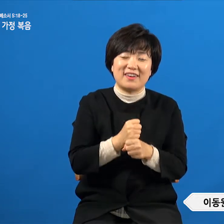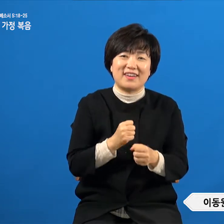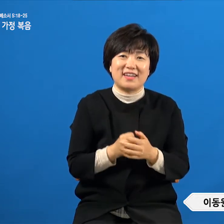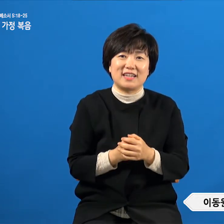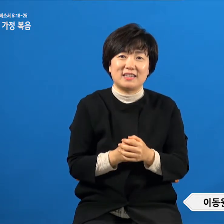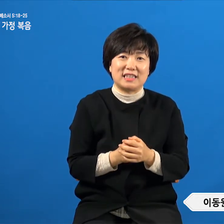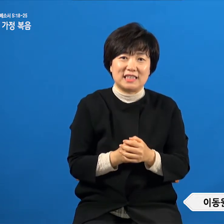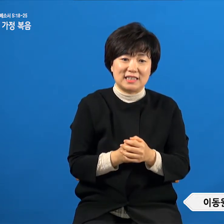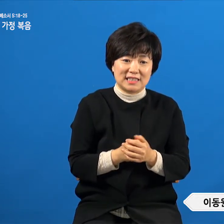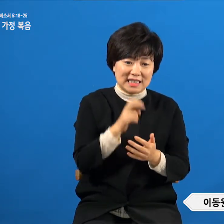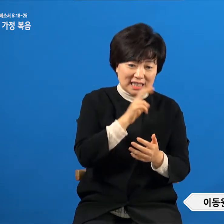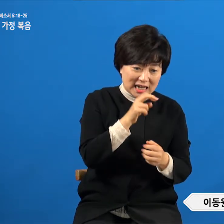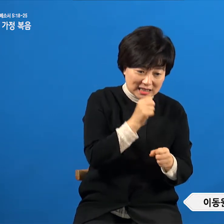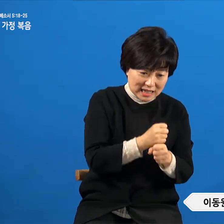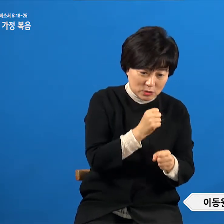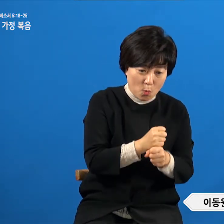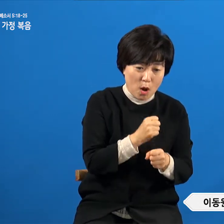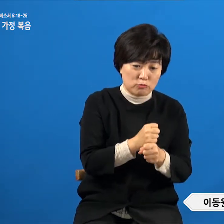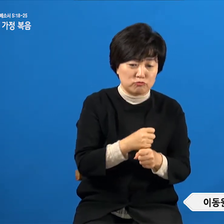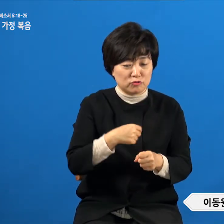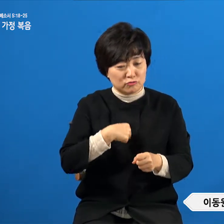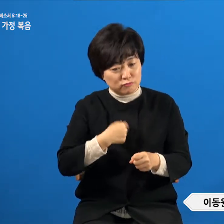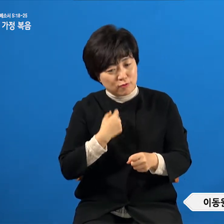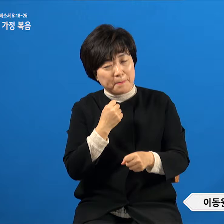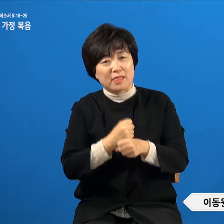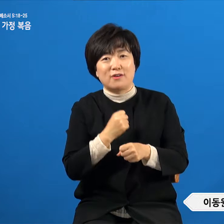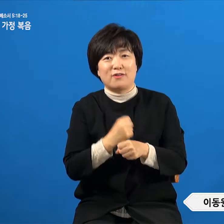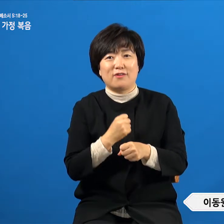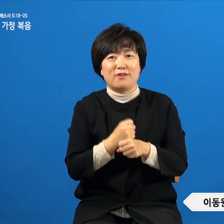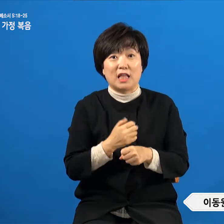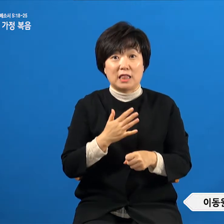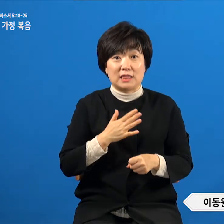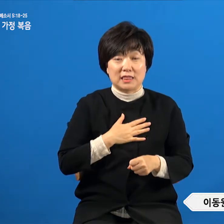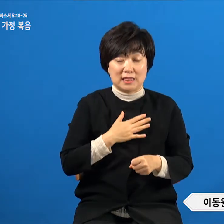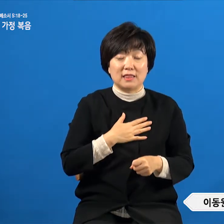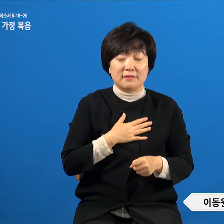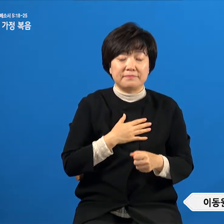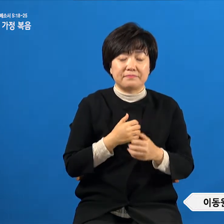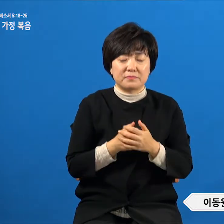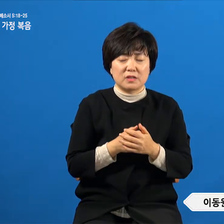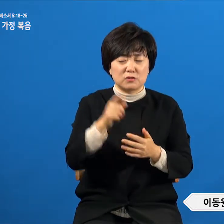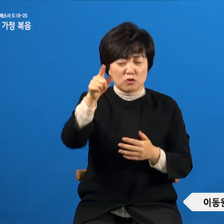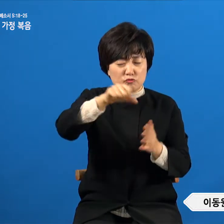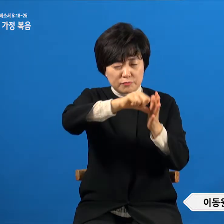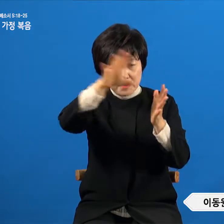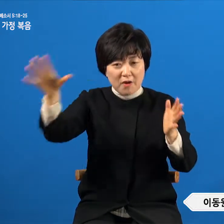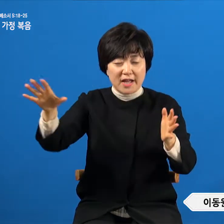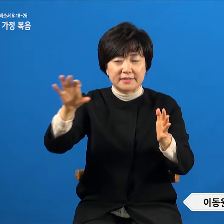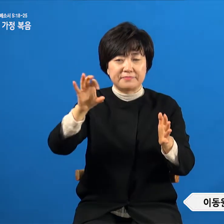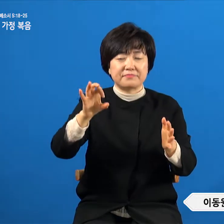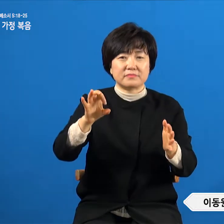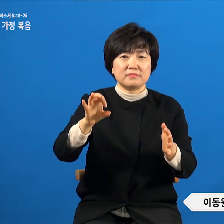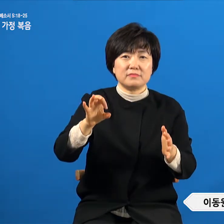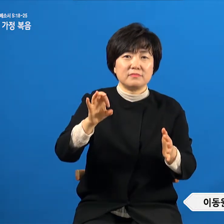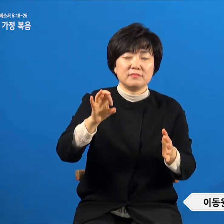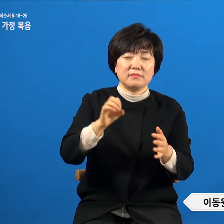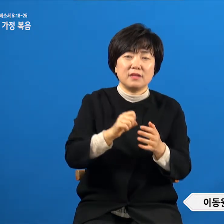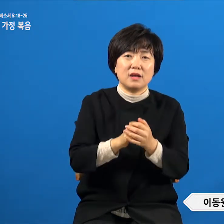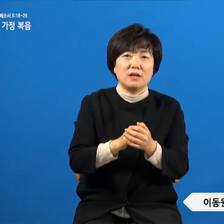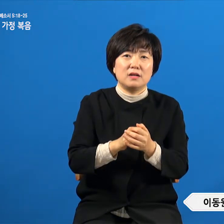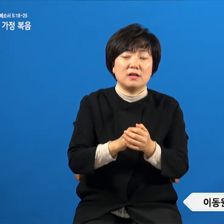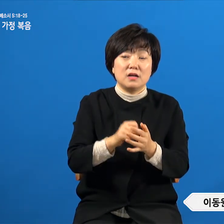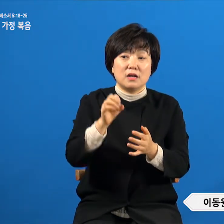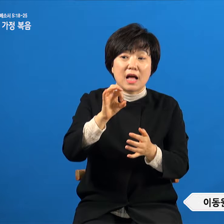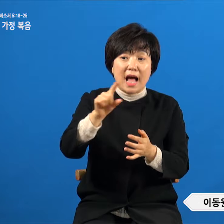만들어요. 찬양을 작사하고 찬양을 작곡합니다. 저 유명한 아시시의 성자 프란치스코가 성령에